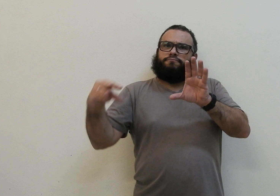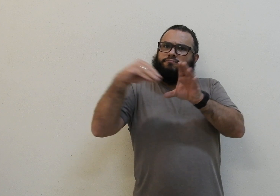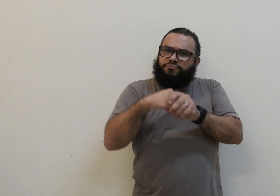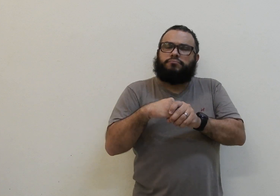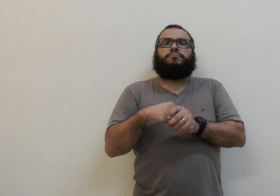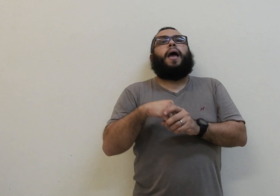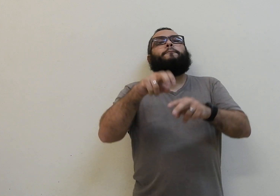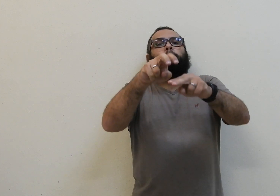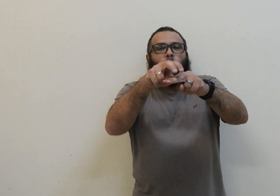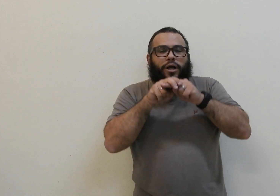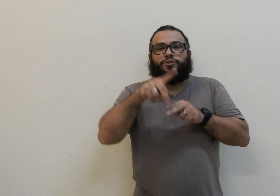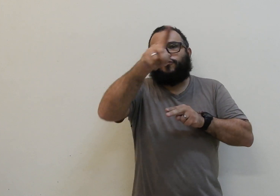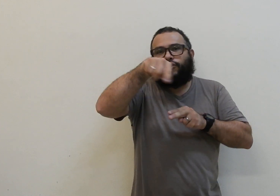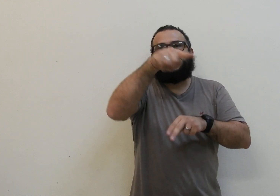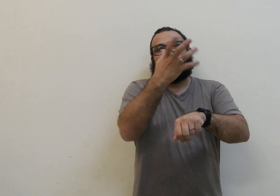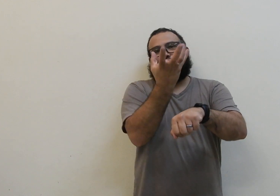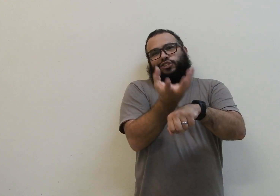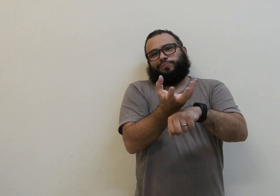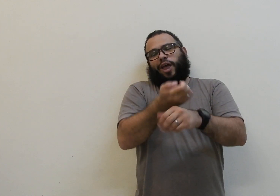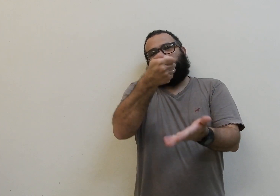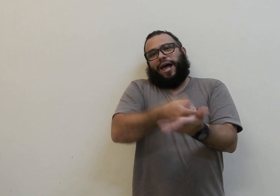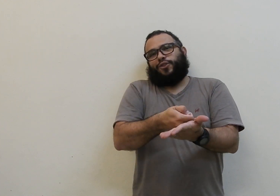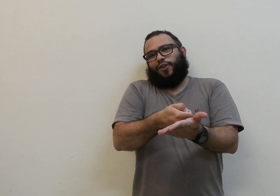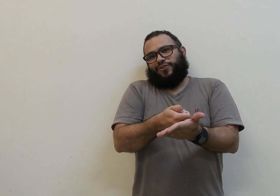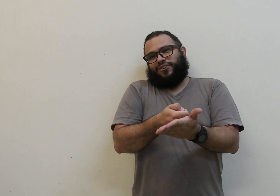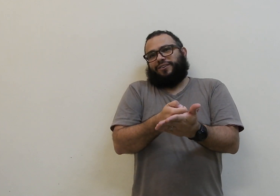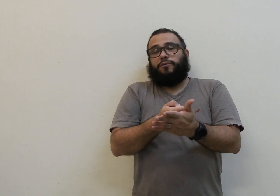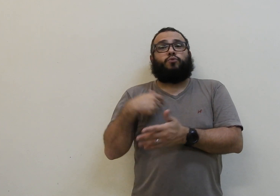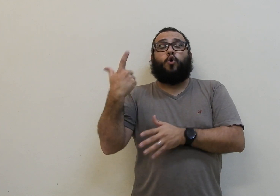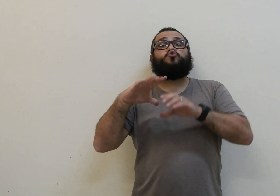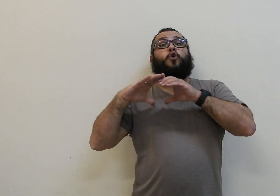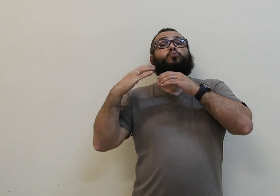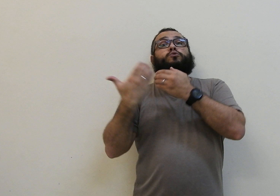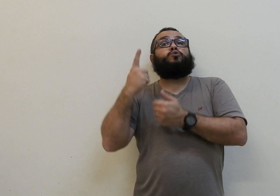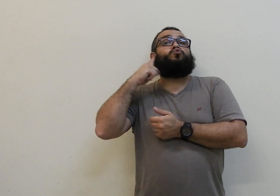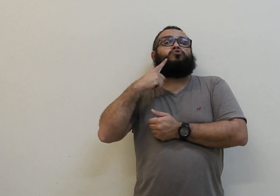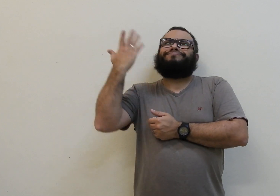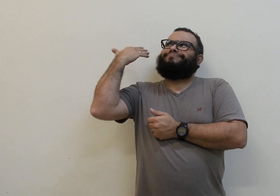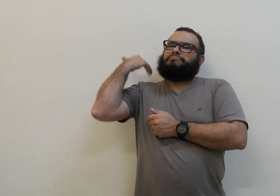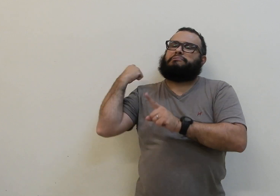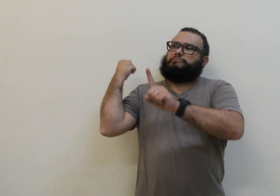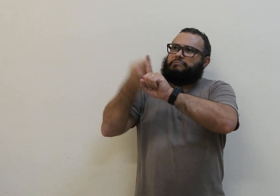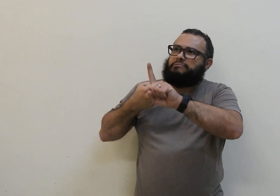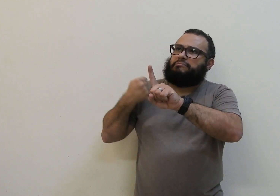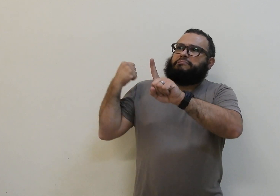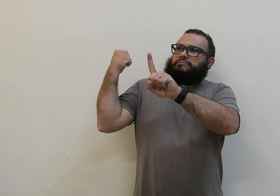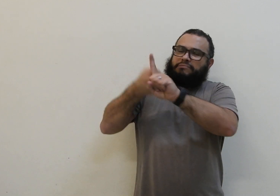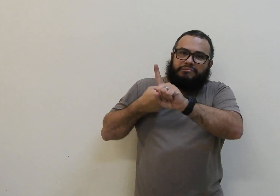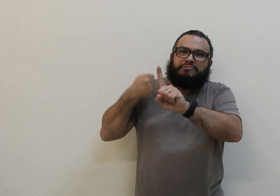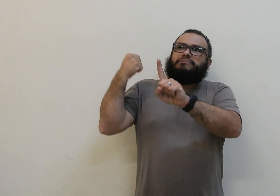regulamentação, que é o decreto, que regulamenta, então, a língua, e é a partir desse decreto que a disciplina passa a ser